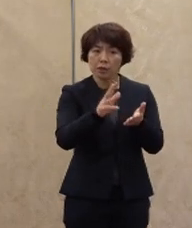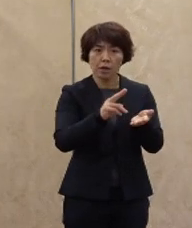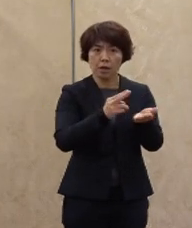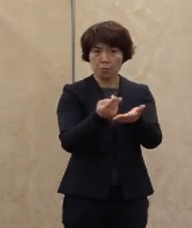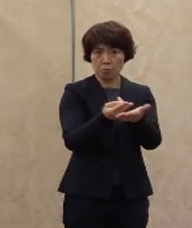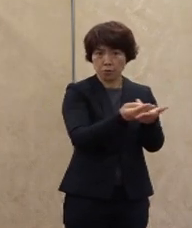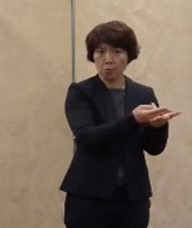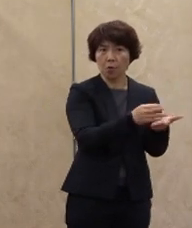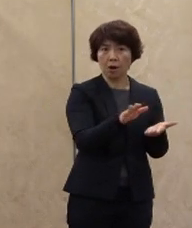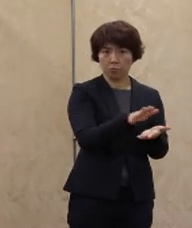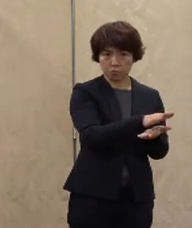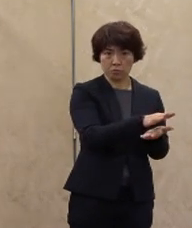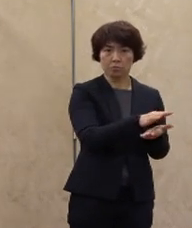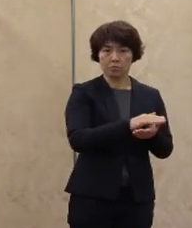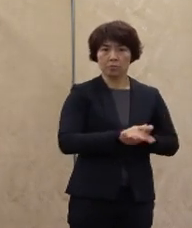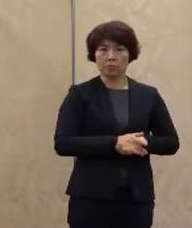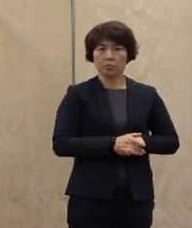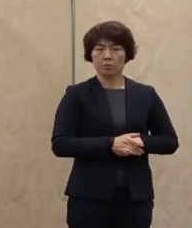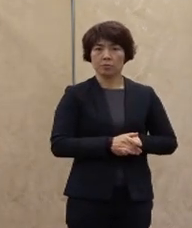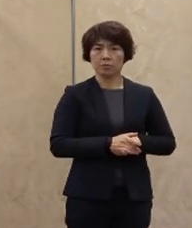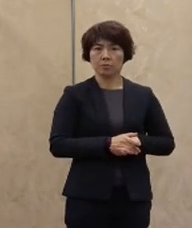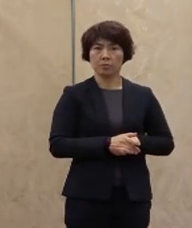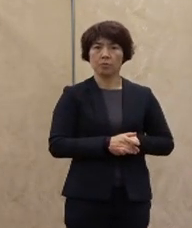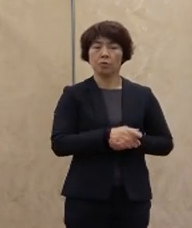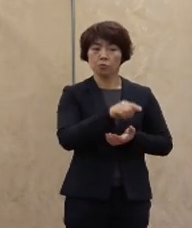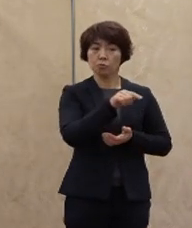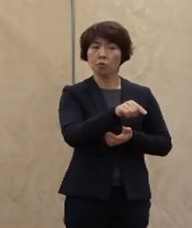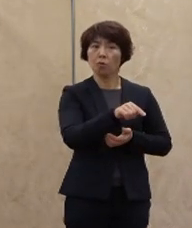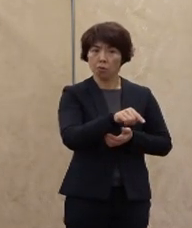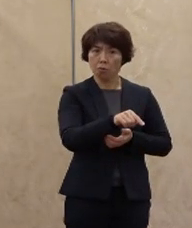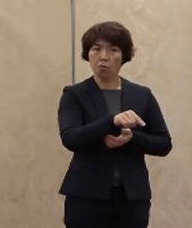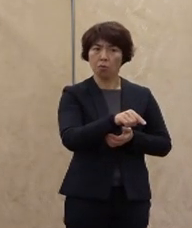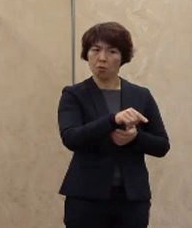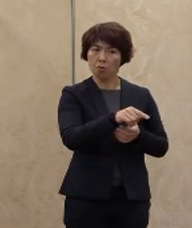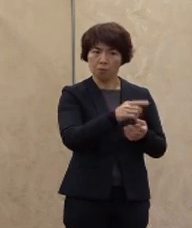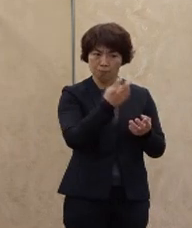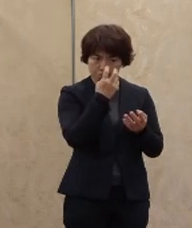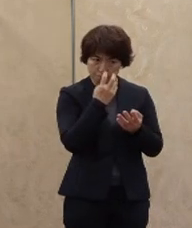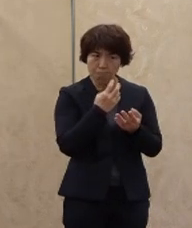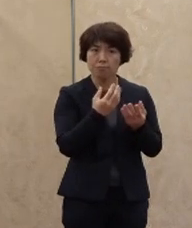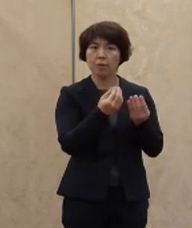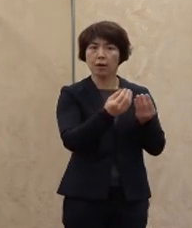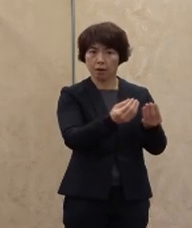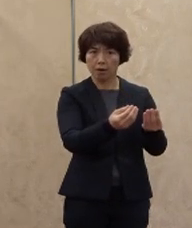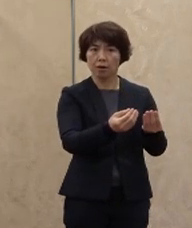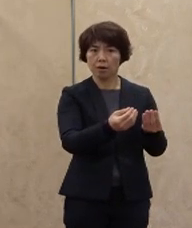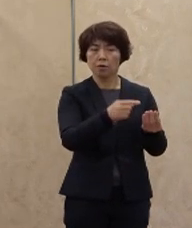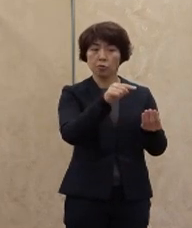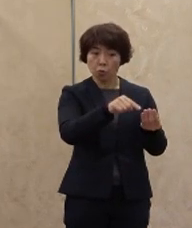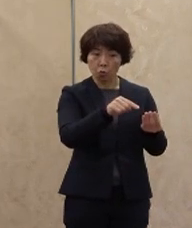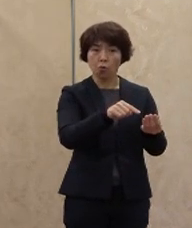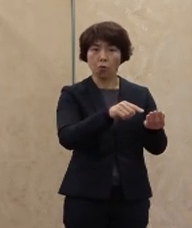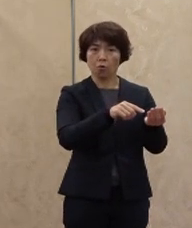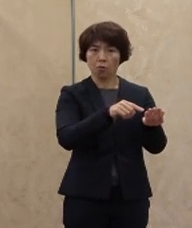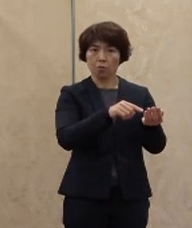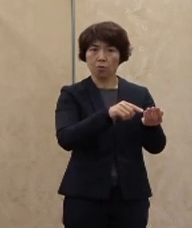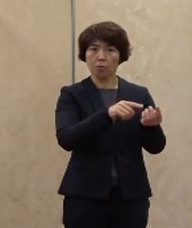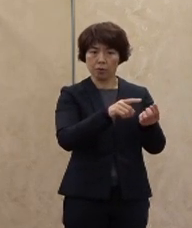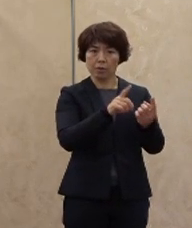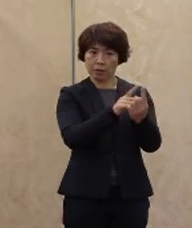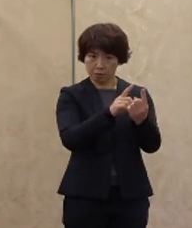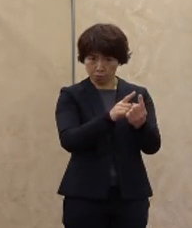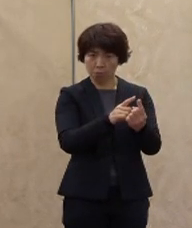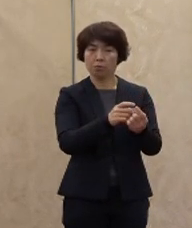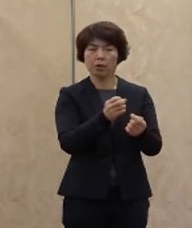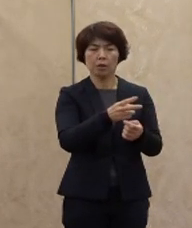ります、あるところにありますから、まあ、そういったところを今ちょっと集約しながら、そこを一つの医療機関として、でもそこで足りないのはやっ